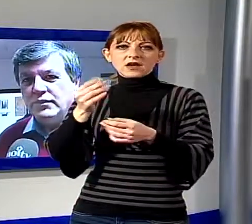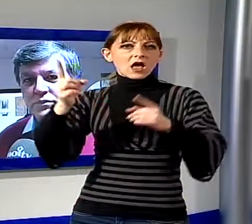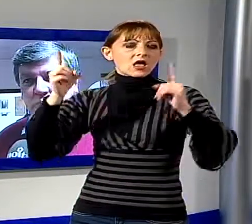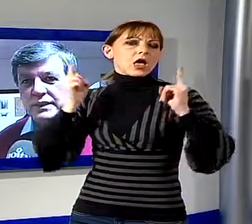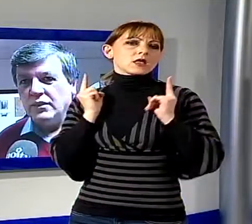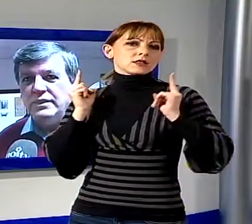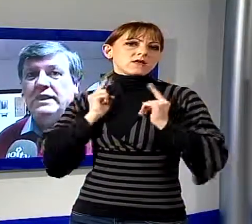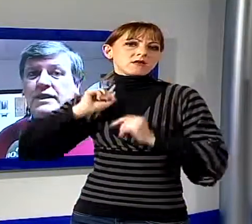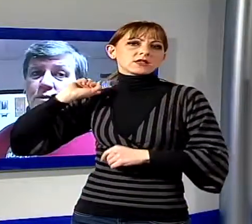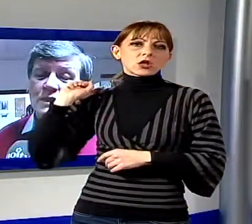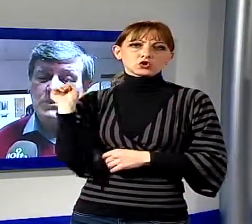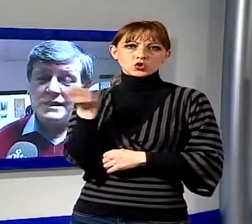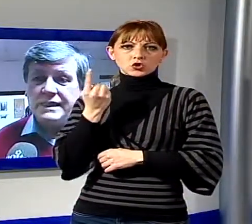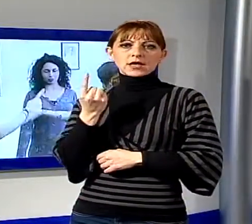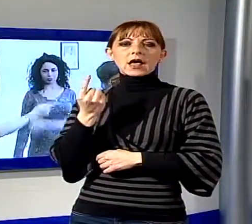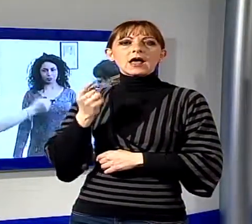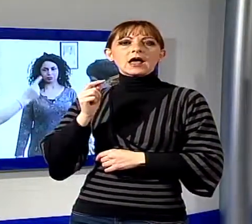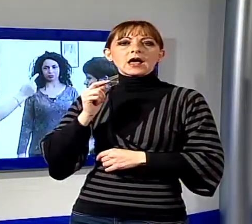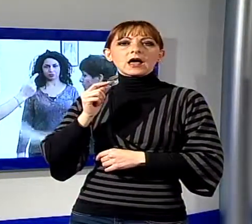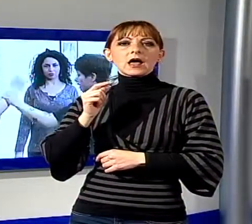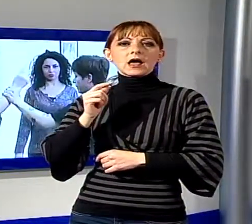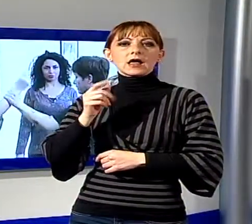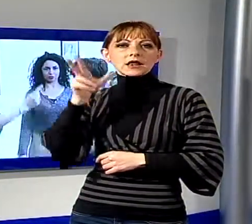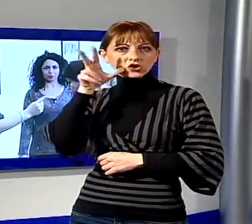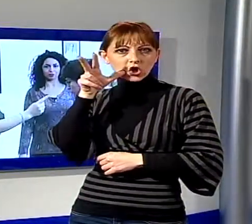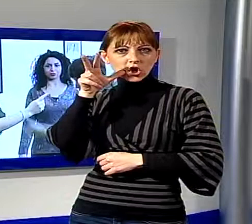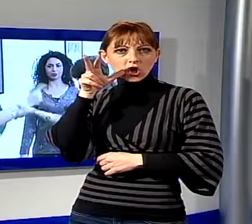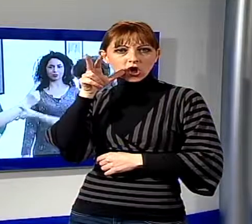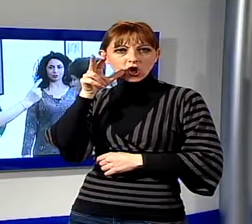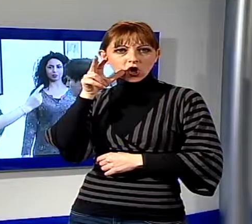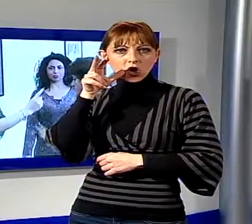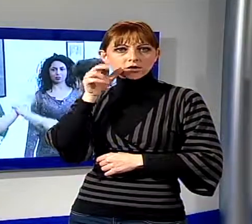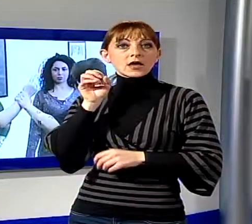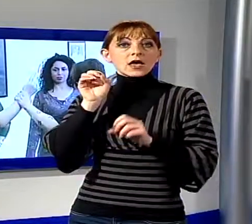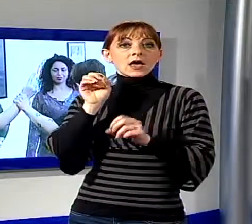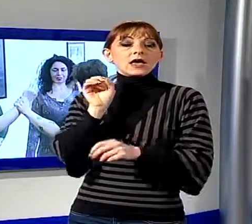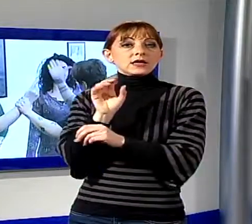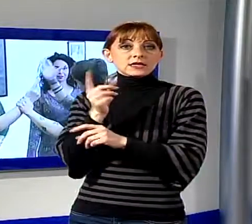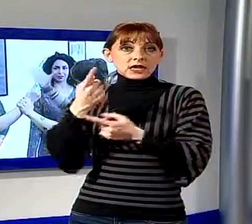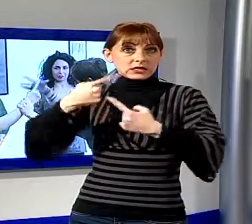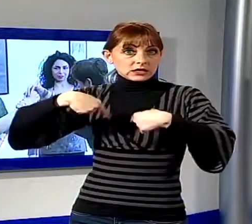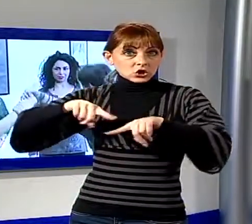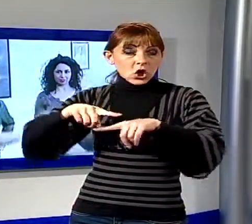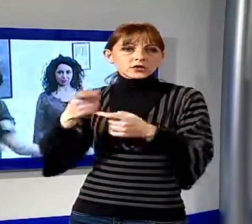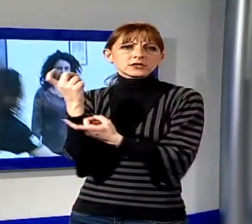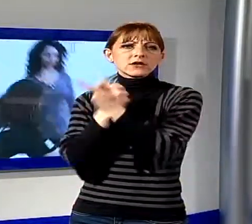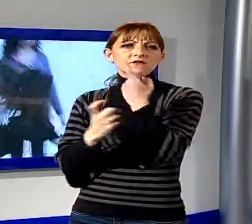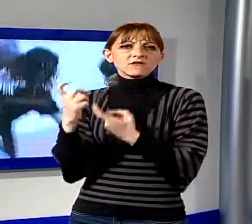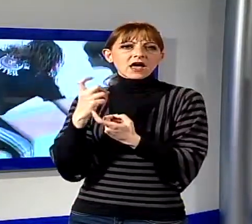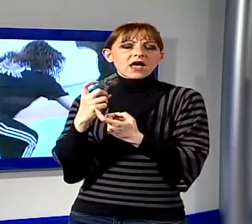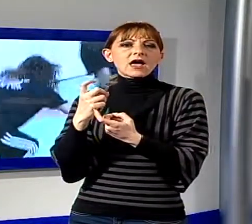nei confronti delle donne. Quindi i nostri insegnanti, soprattutto del Krav Maga, la tecnica